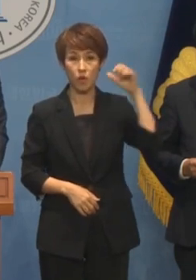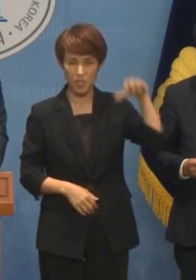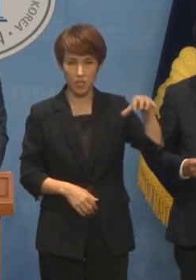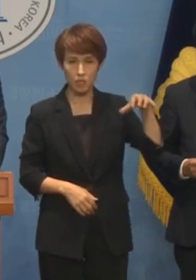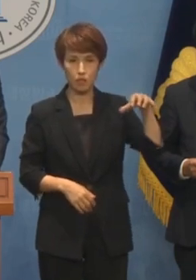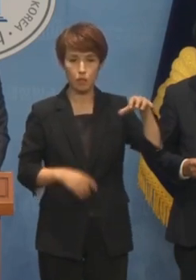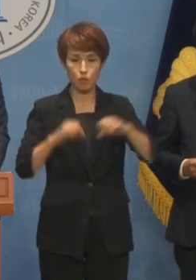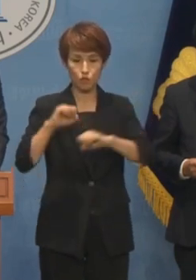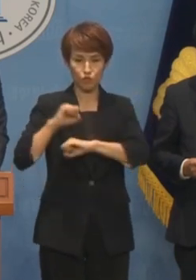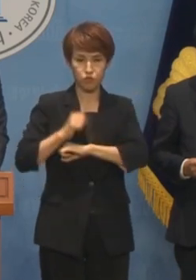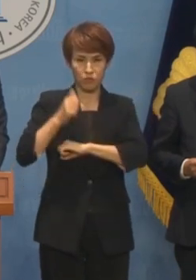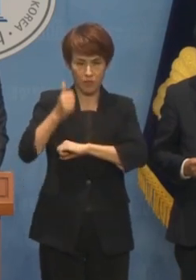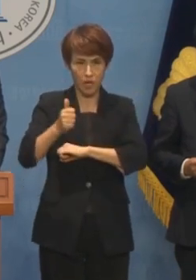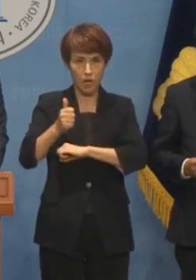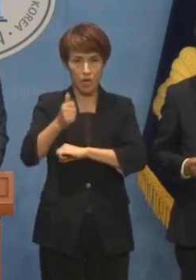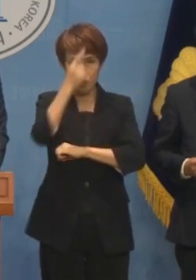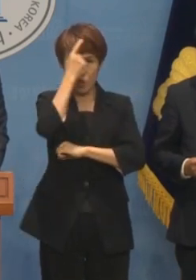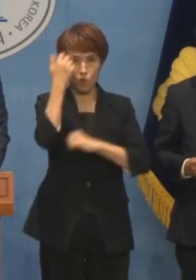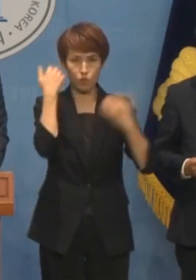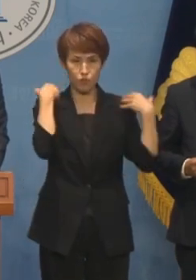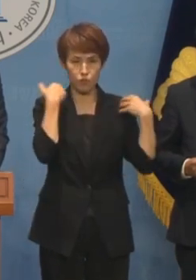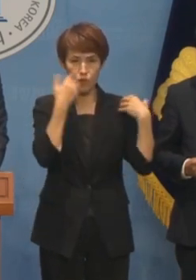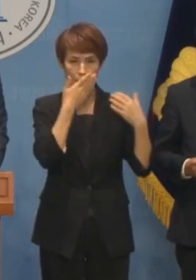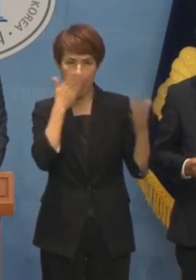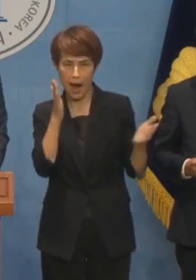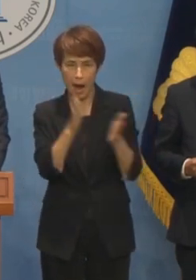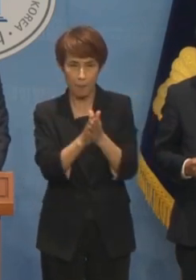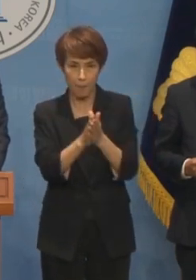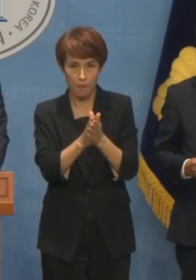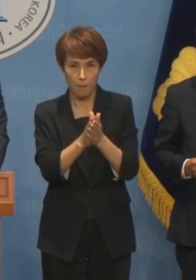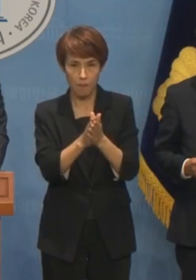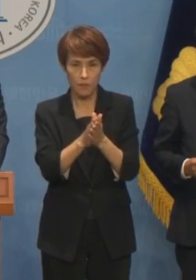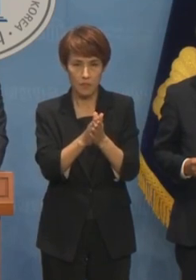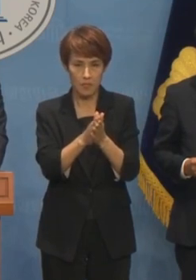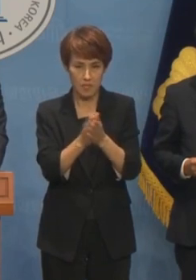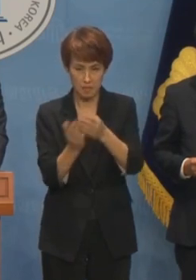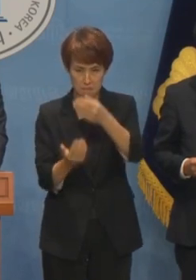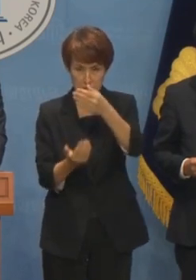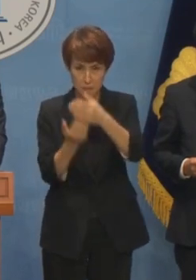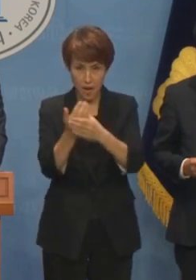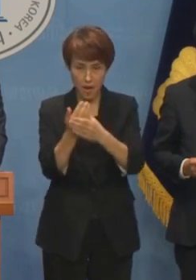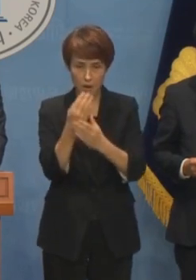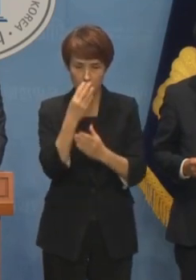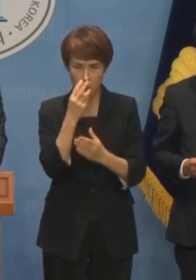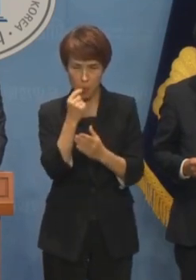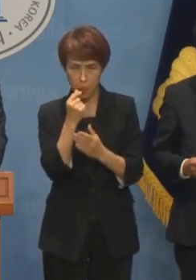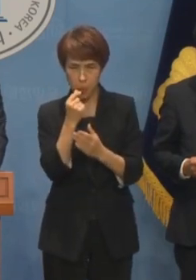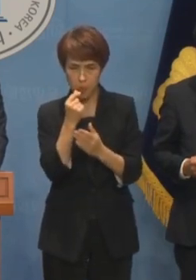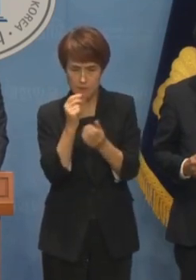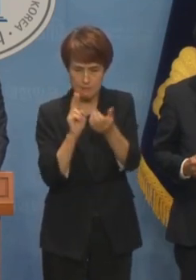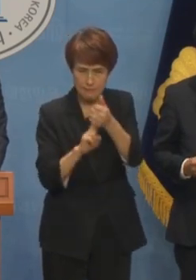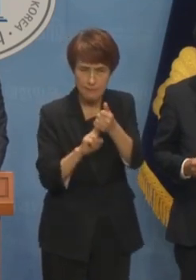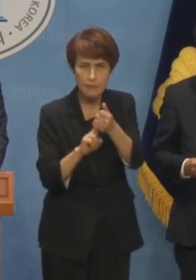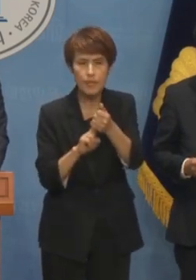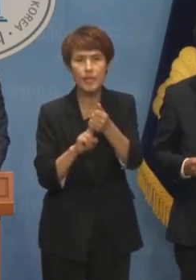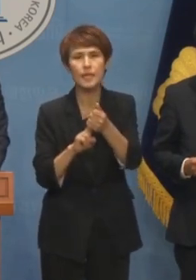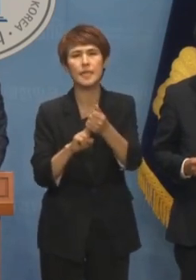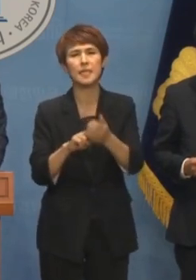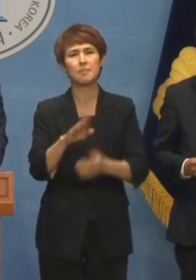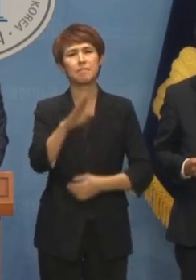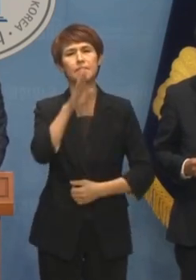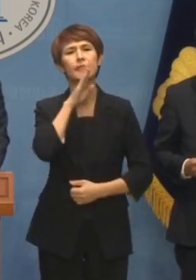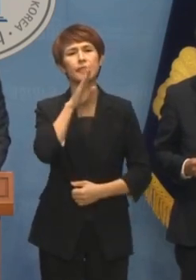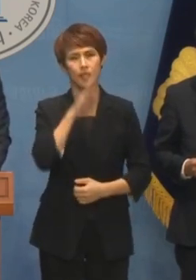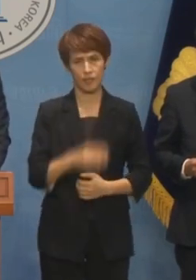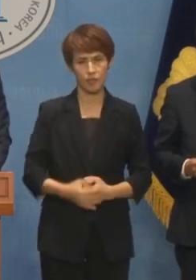전 장관과 정부가 합작해서 사건을 조직적으로 은폐했다고 봐도 무리가